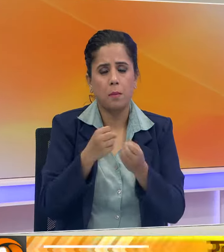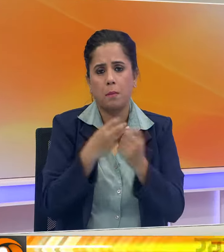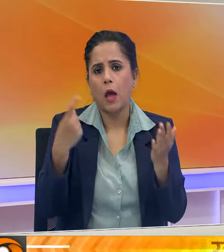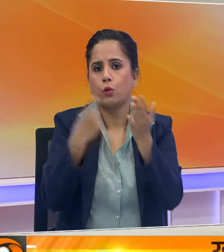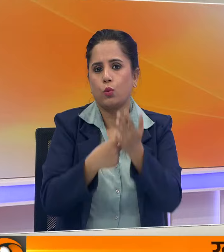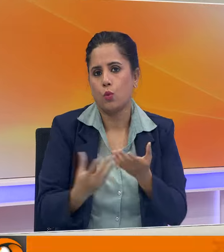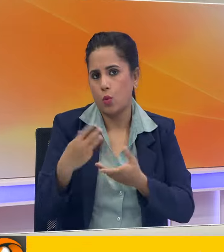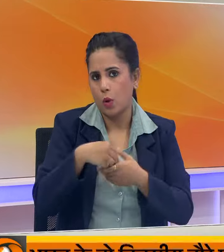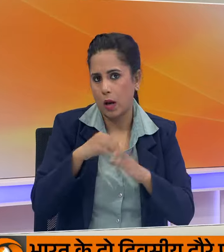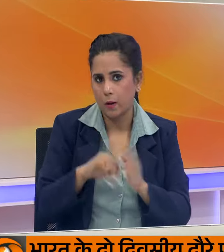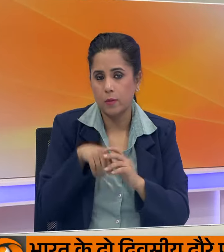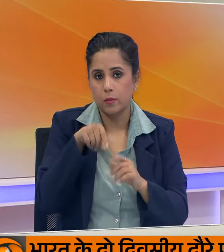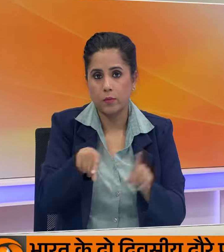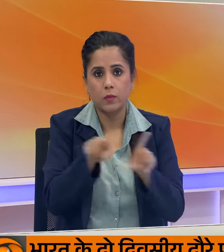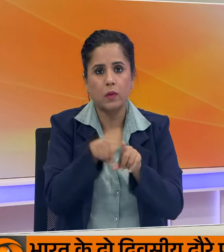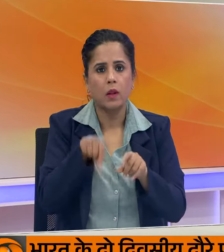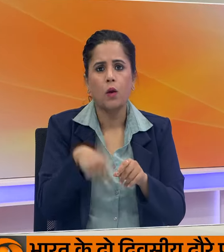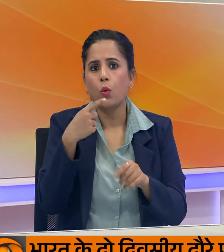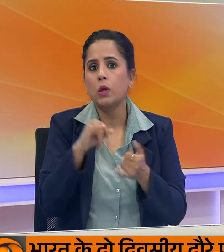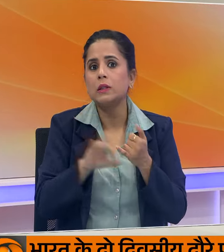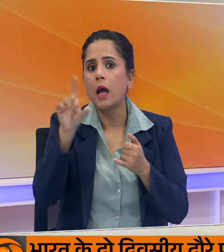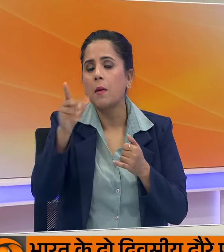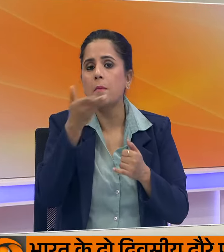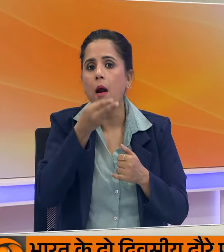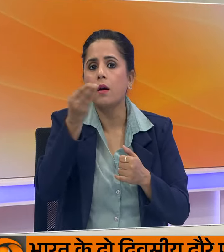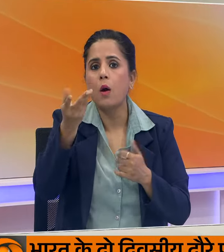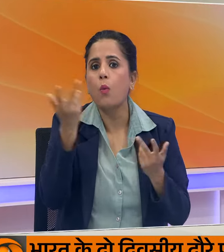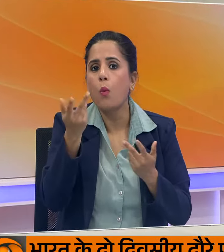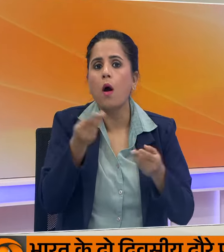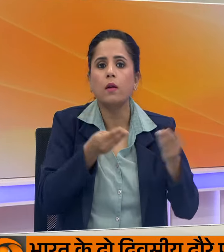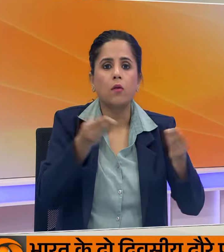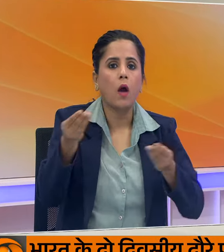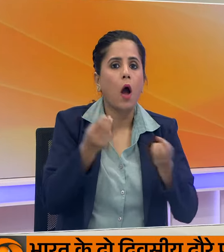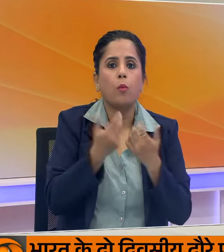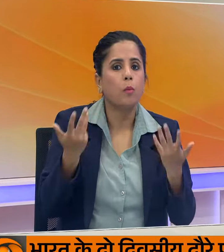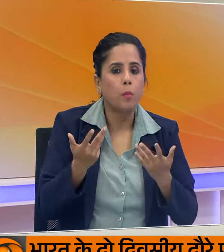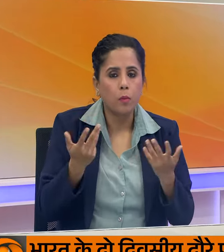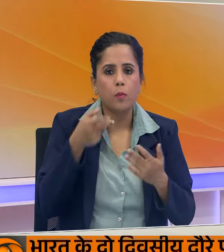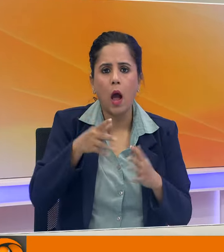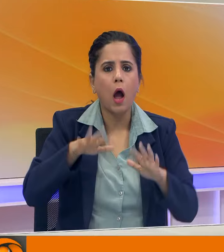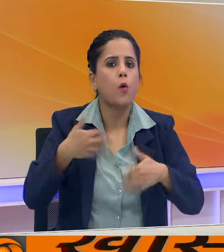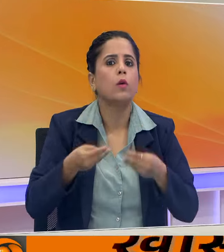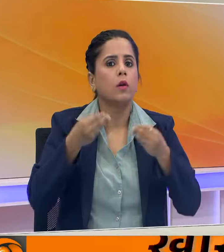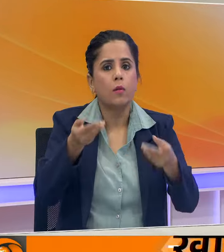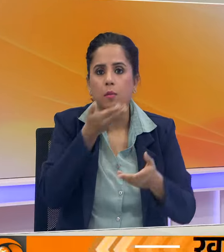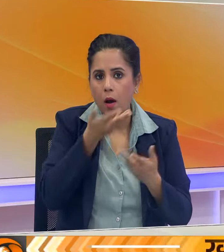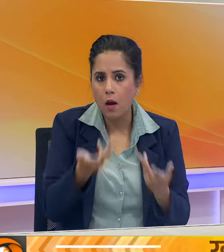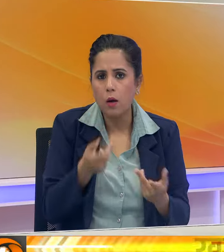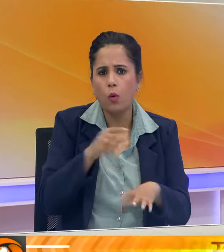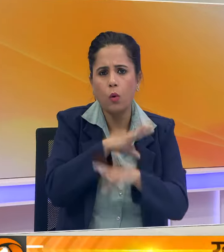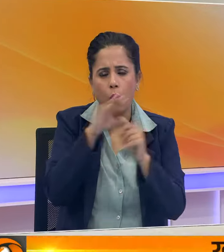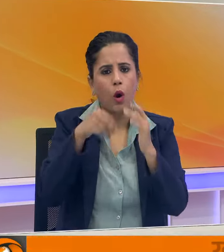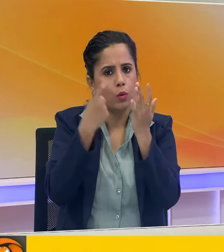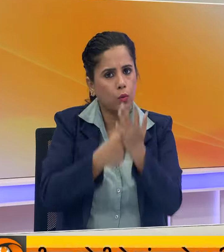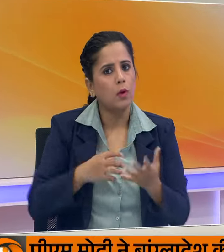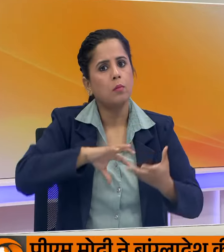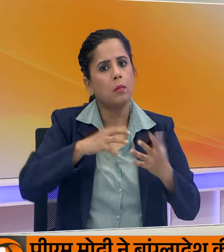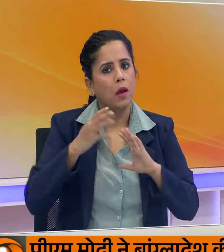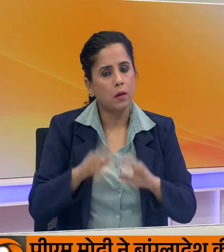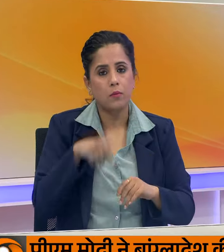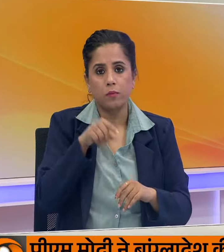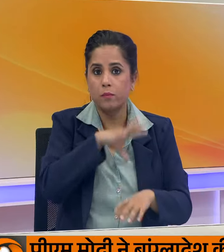शामिल हैं जैसे कि किस राज्य को कितना पानी मिलेगा और कैसे मिलेगा यह सारे नियम बनाए गए और